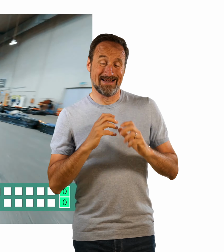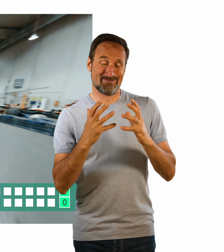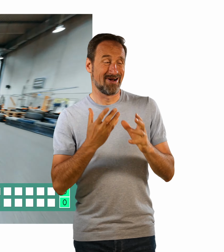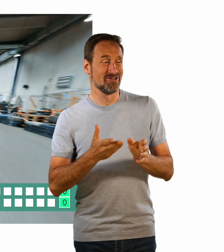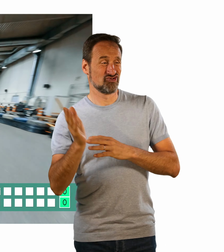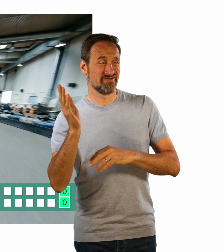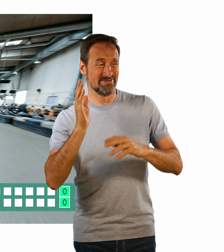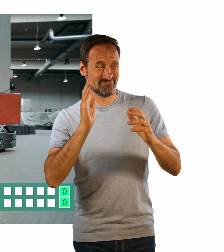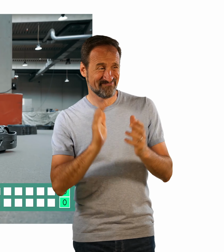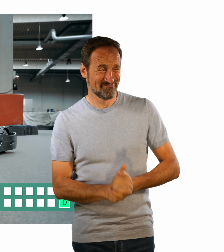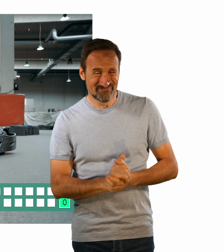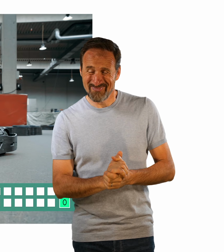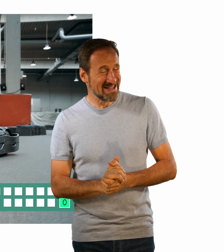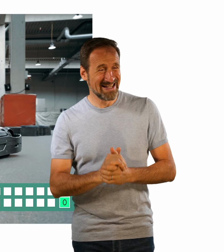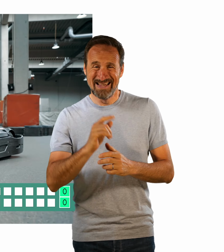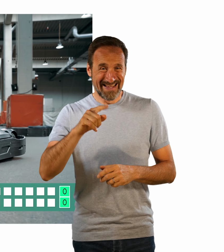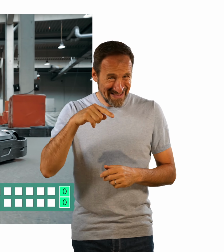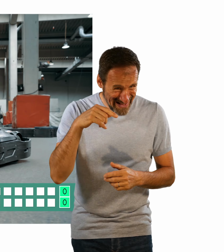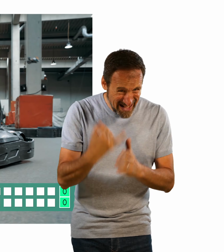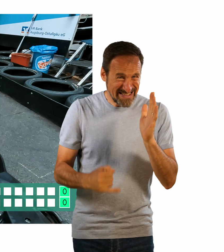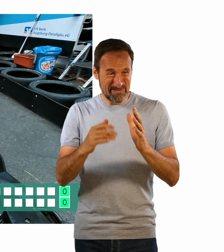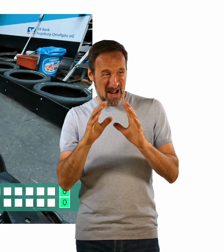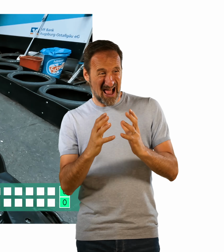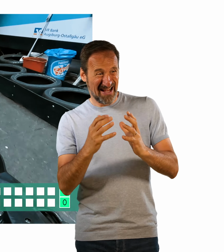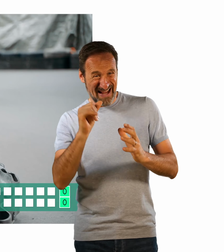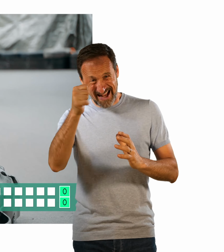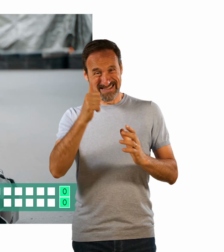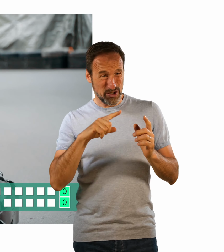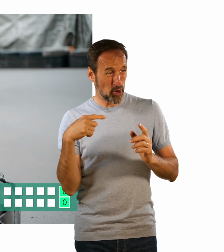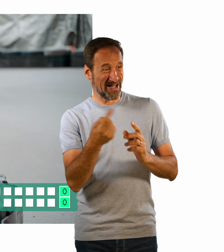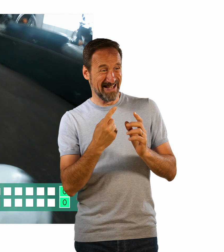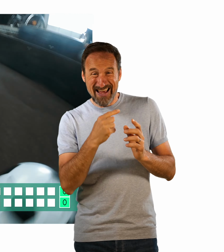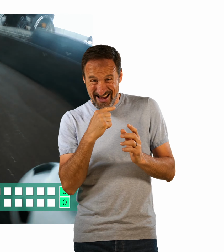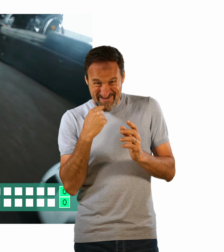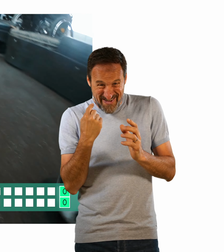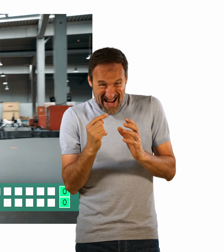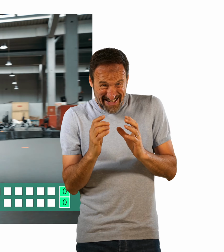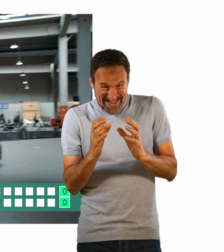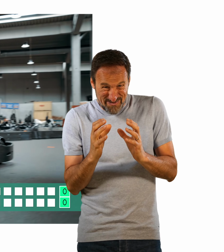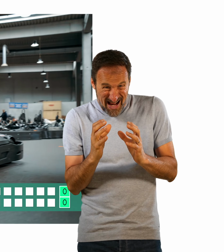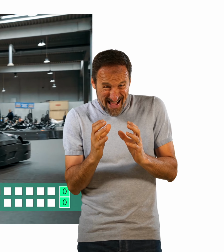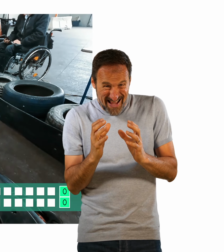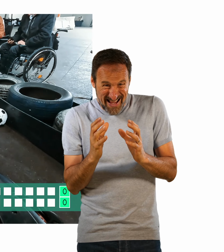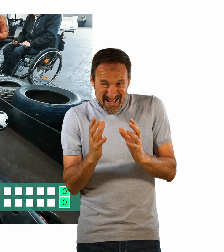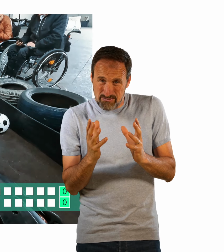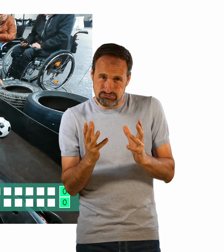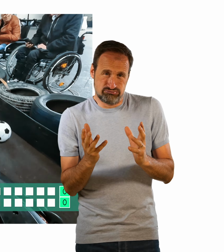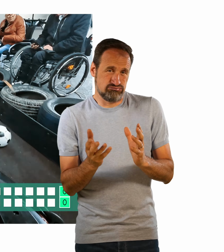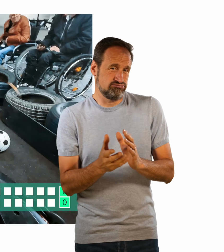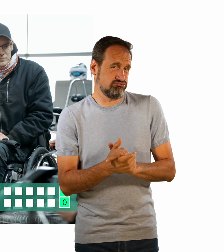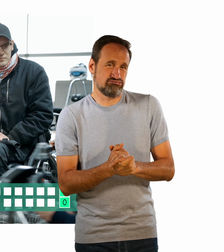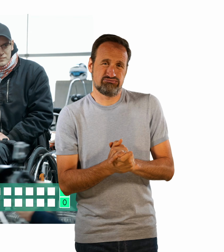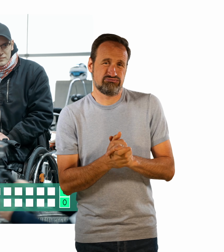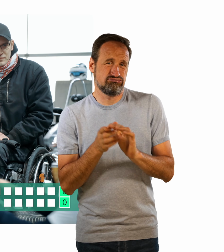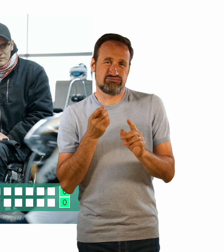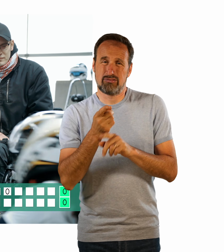weg. Jetzt geht es um den letzten Ball in der ersten Runde. Der weiße Ball übers Ziel und der Ball beilenweit entfernt vom Tor.